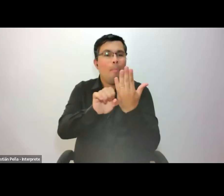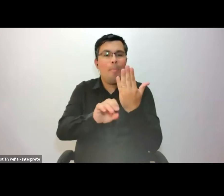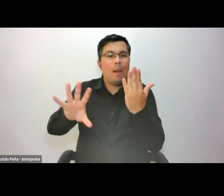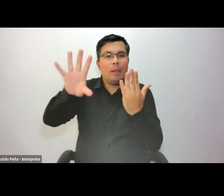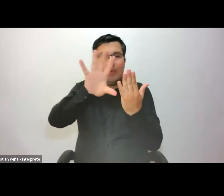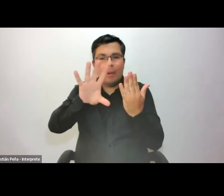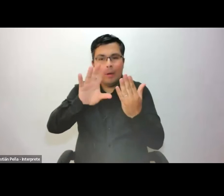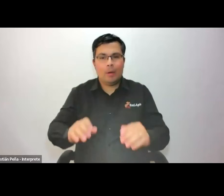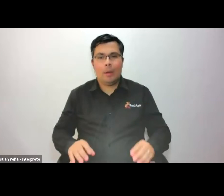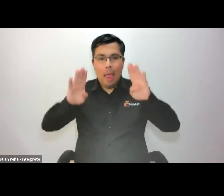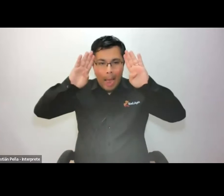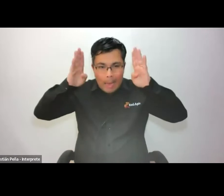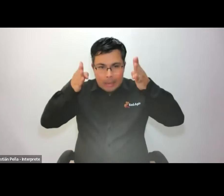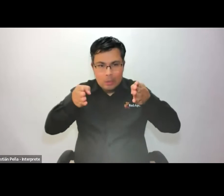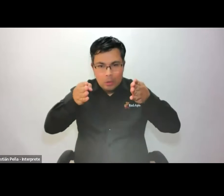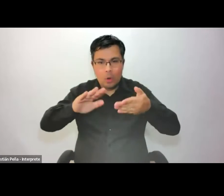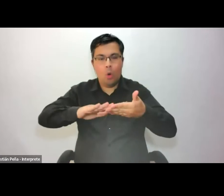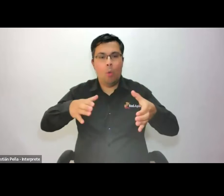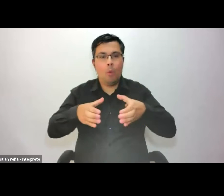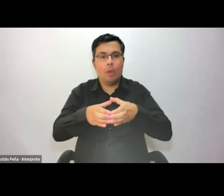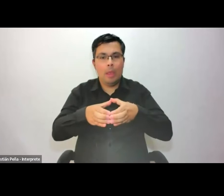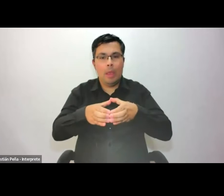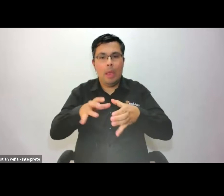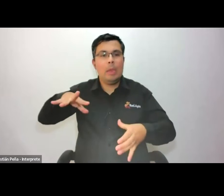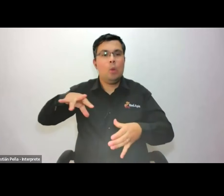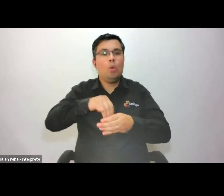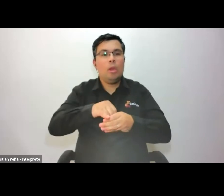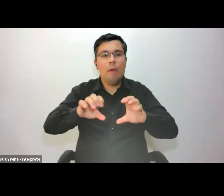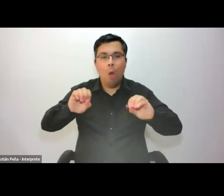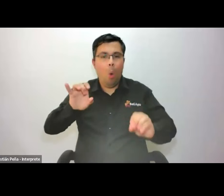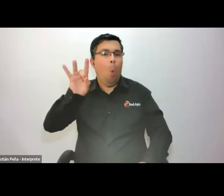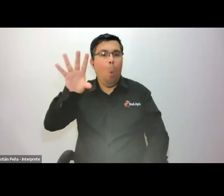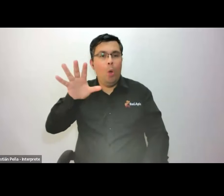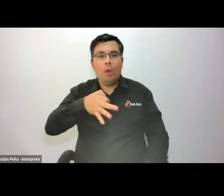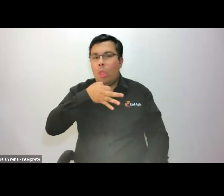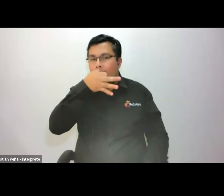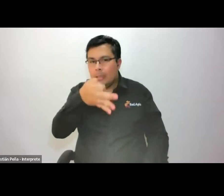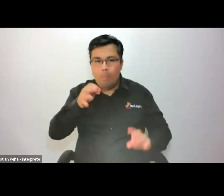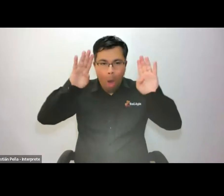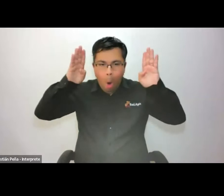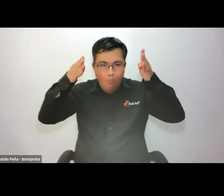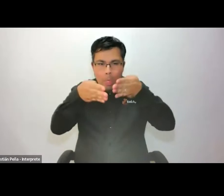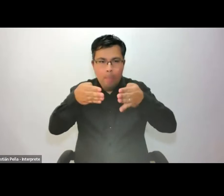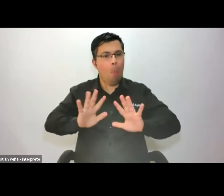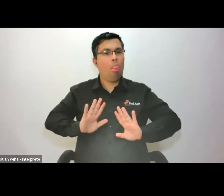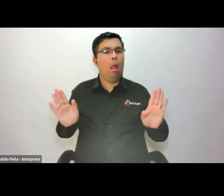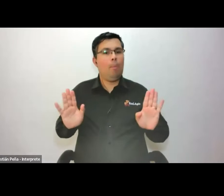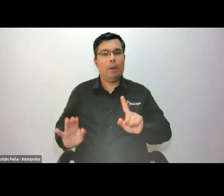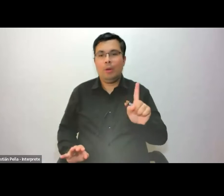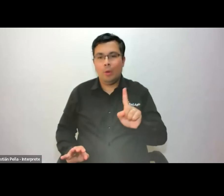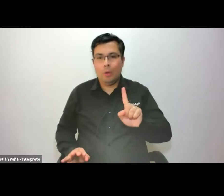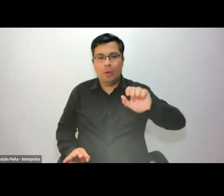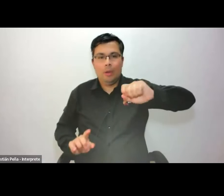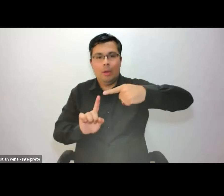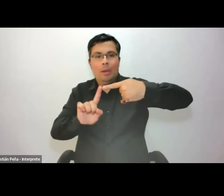más inclusivas, o solamente hablamos de autismo. Y la verdad es que hemos optado por la primera. La ley de autismo viene a